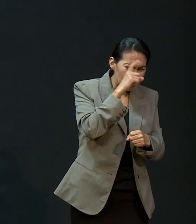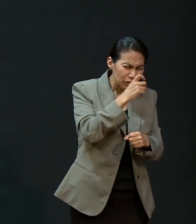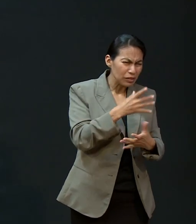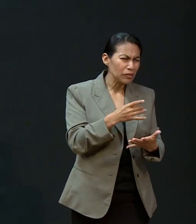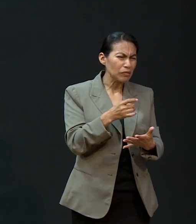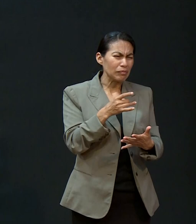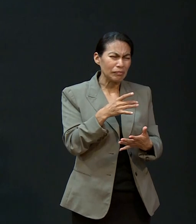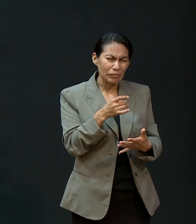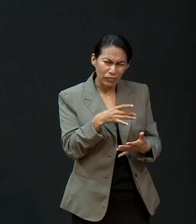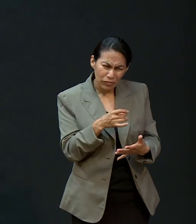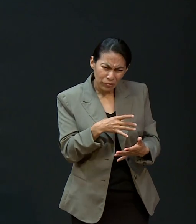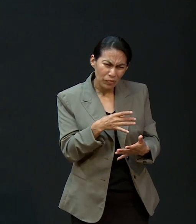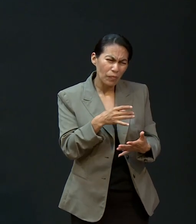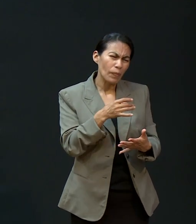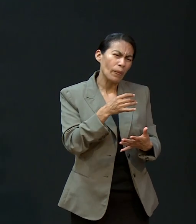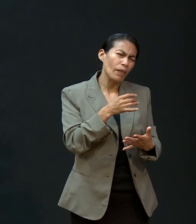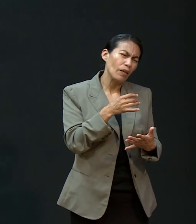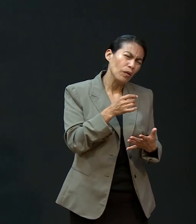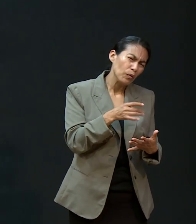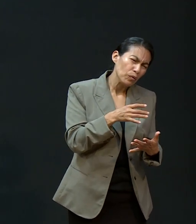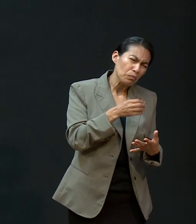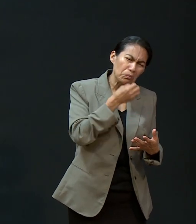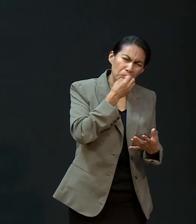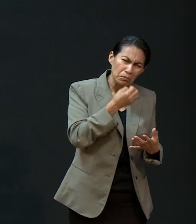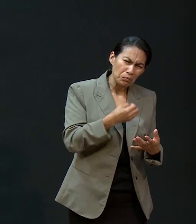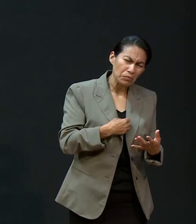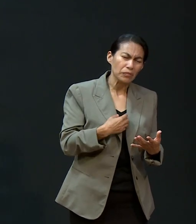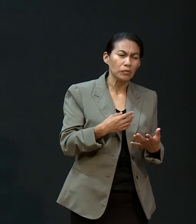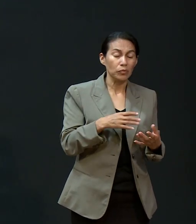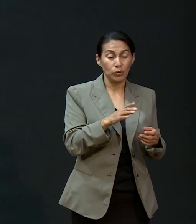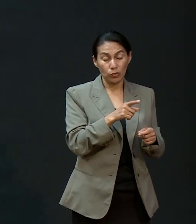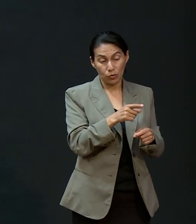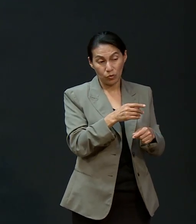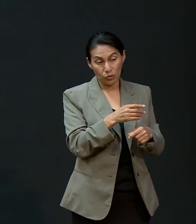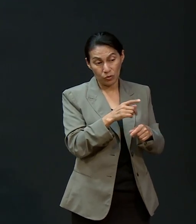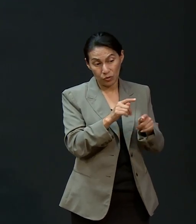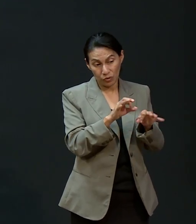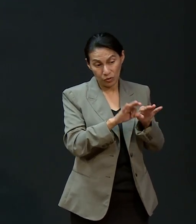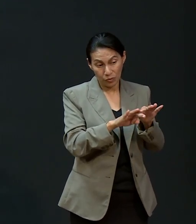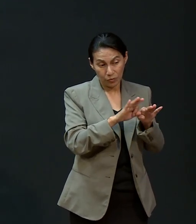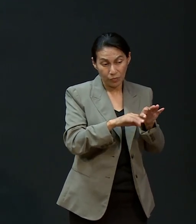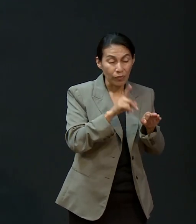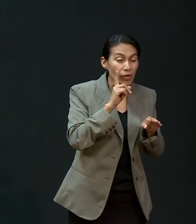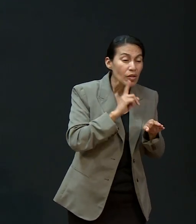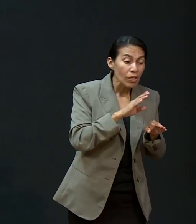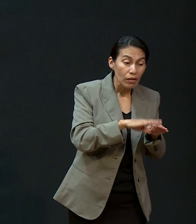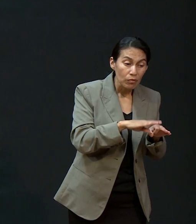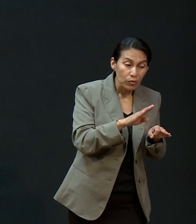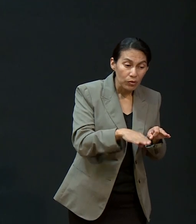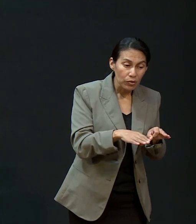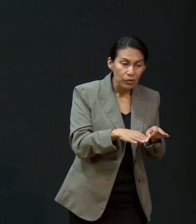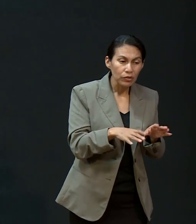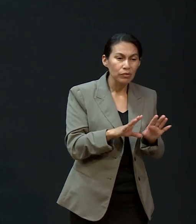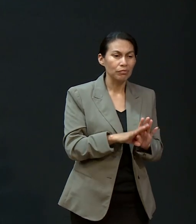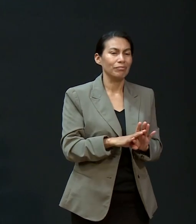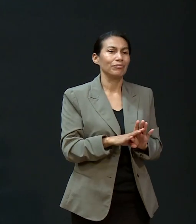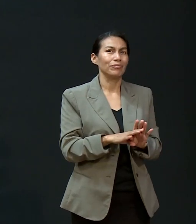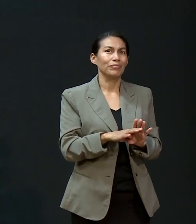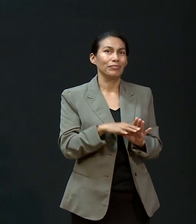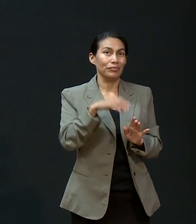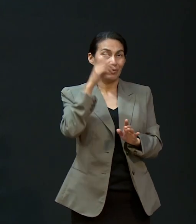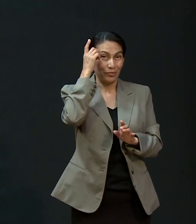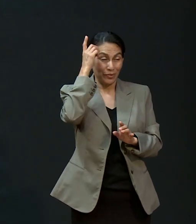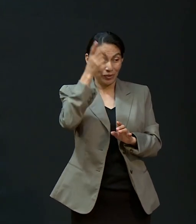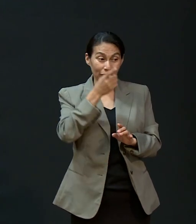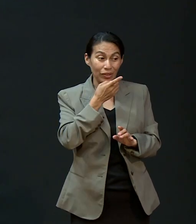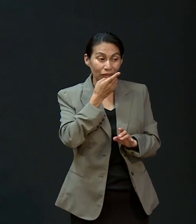¿Cómo Dios te dijo, no, mija, hay muchas razones, mucho más grandes, ya